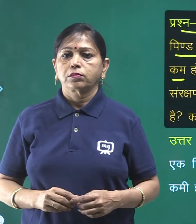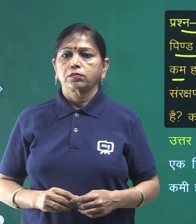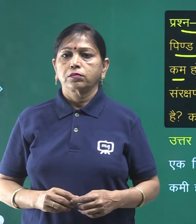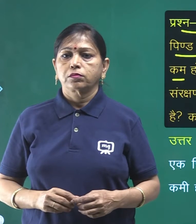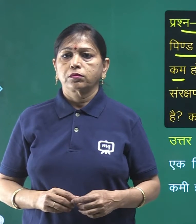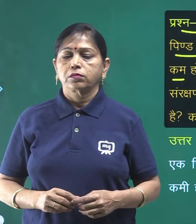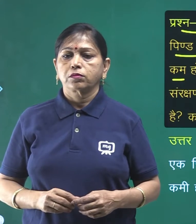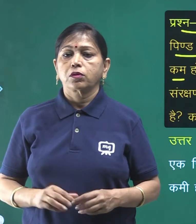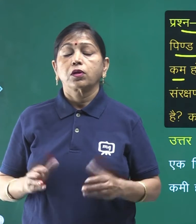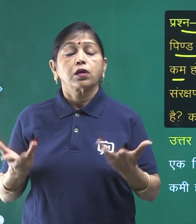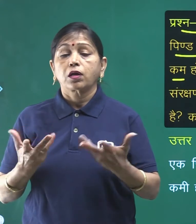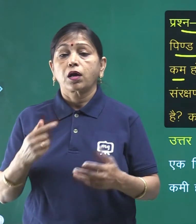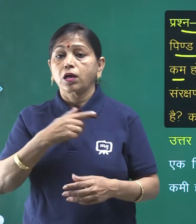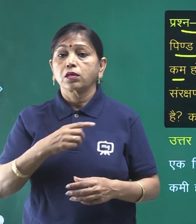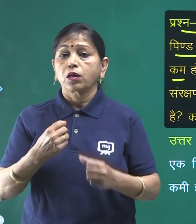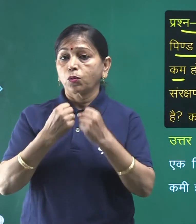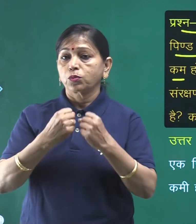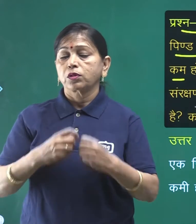क्या यह ऊर्जा